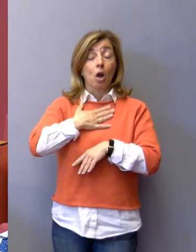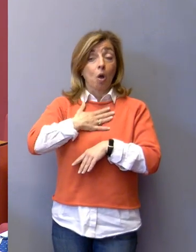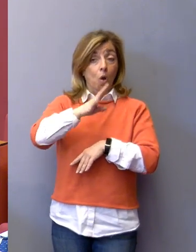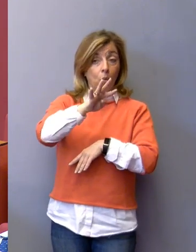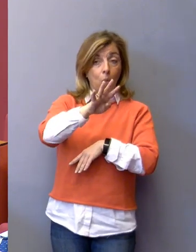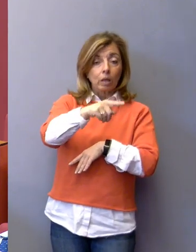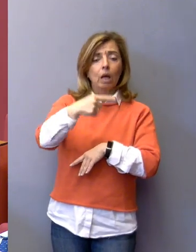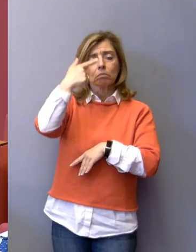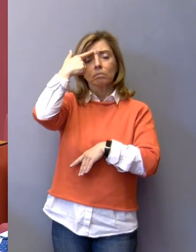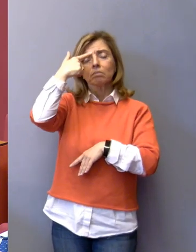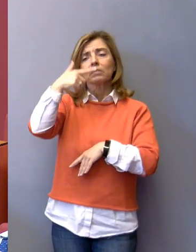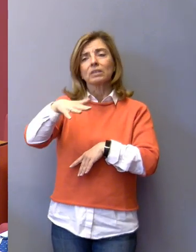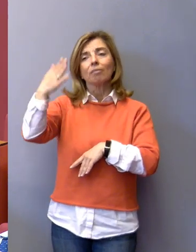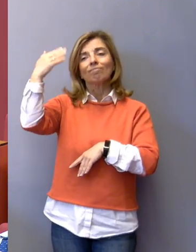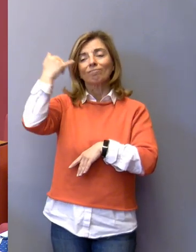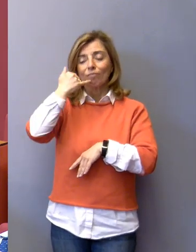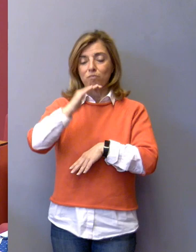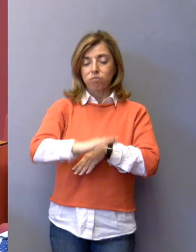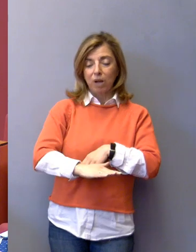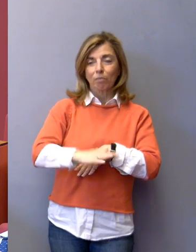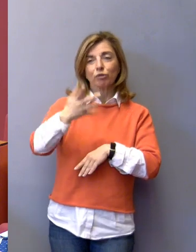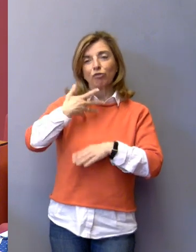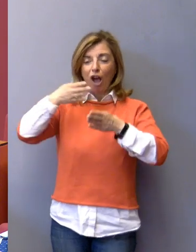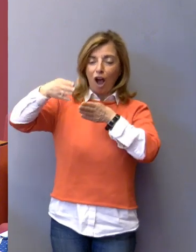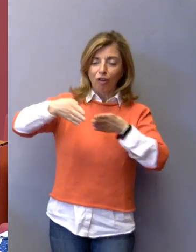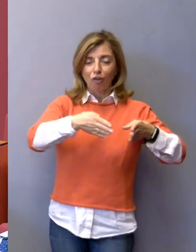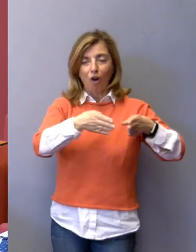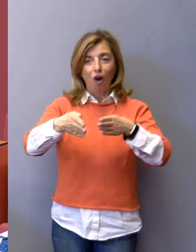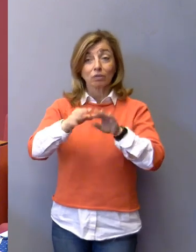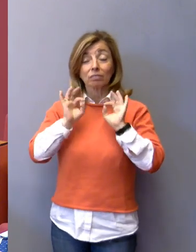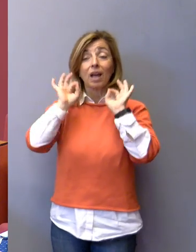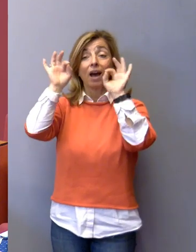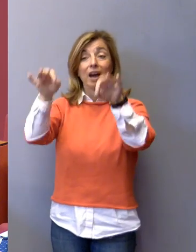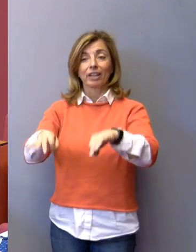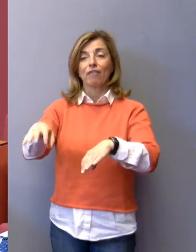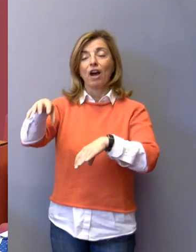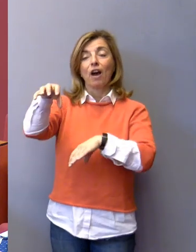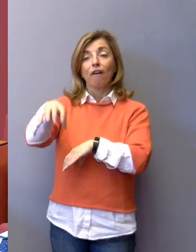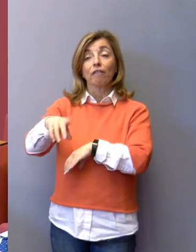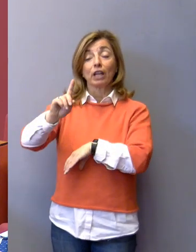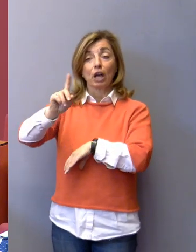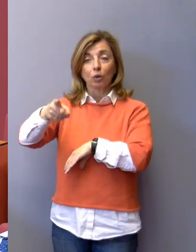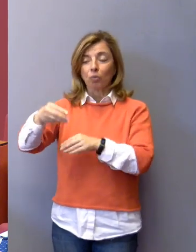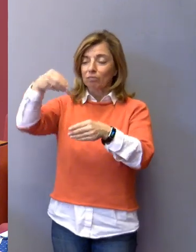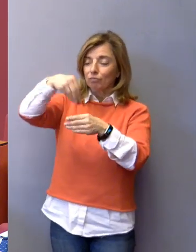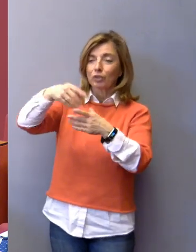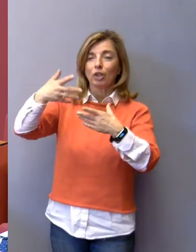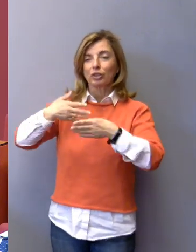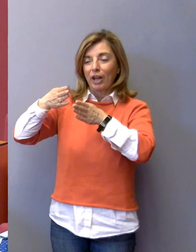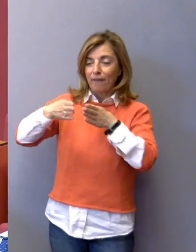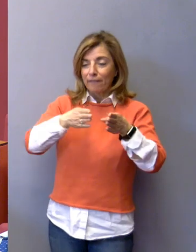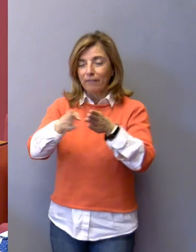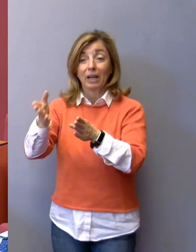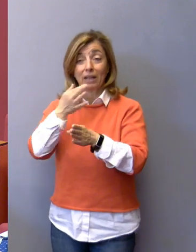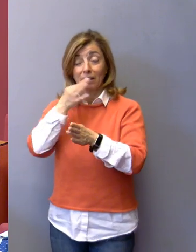prendendoli da Castelletto prendendoli da Manin e arrivare a Villa Gruber che all'interno tutte queste bei viali e un polmone